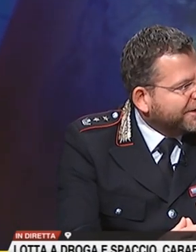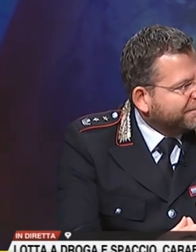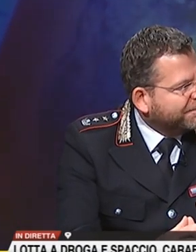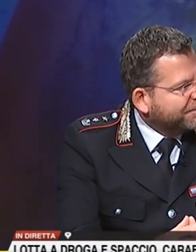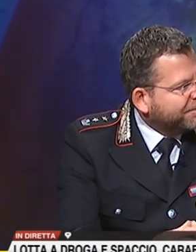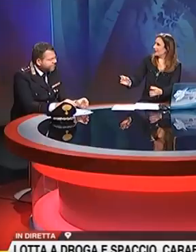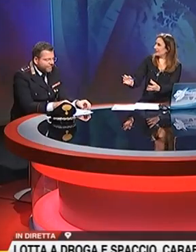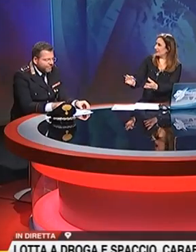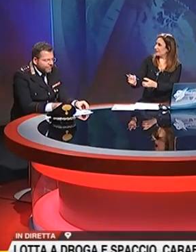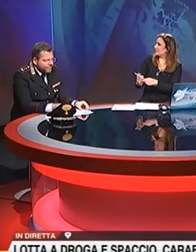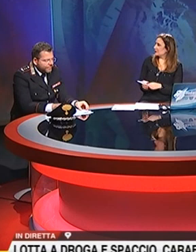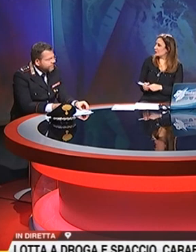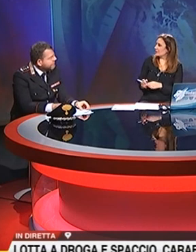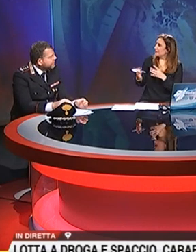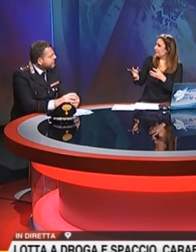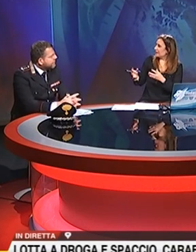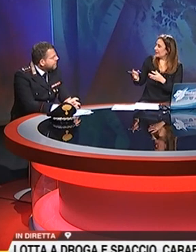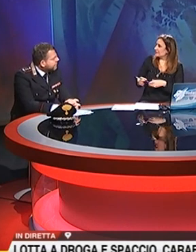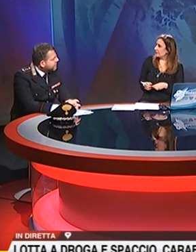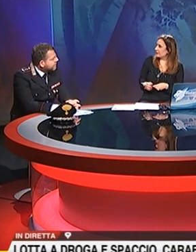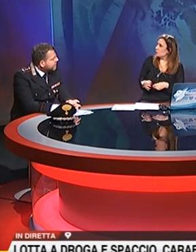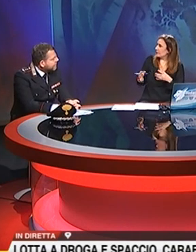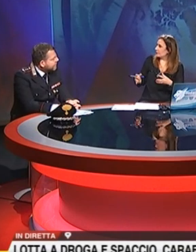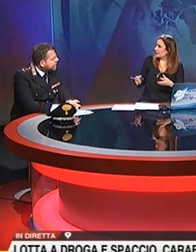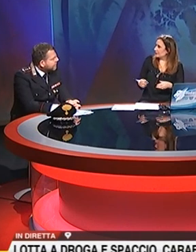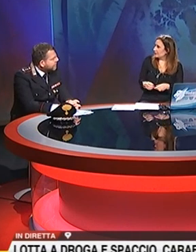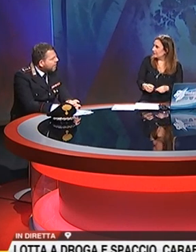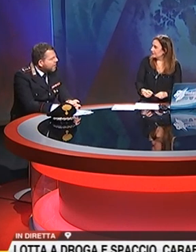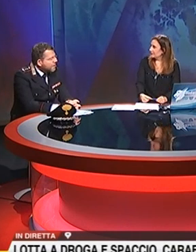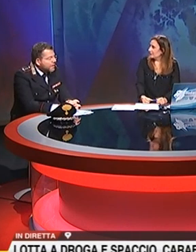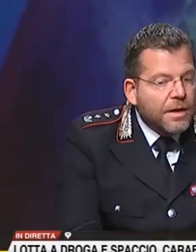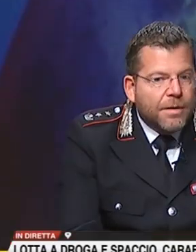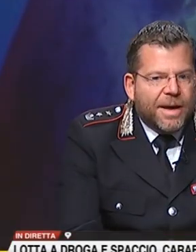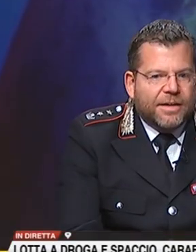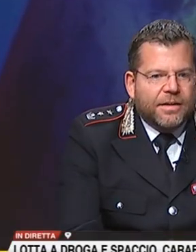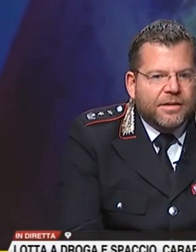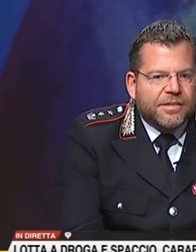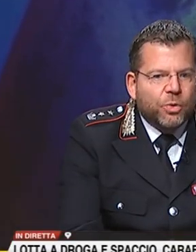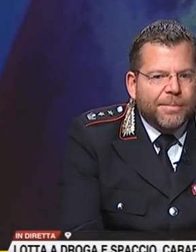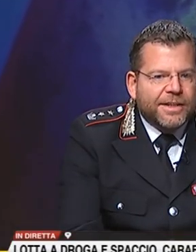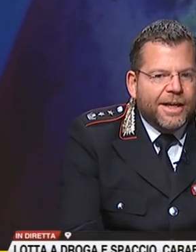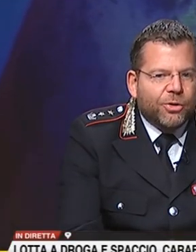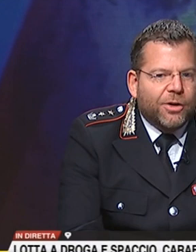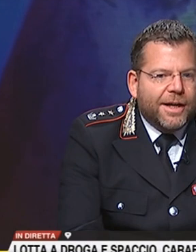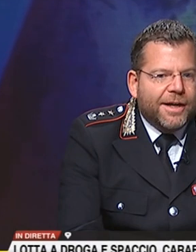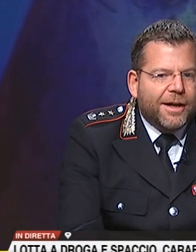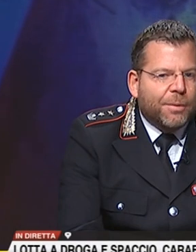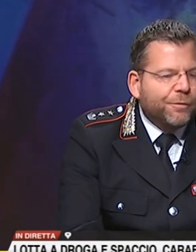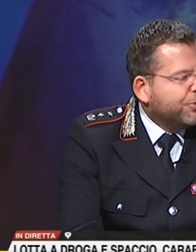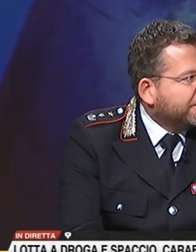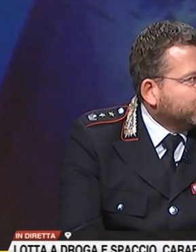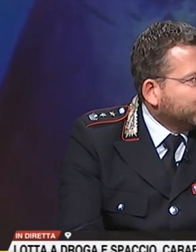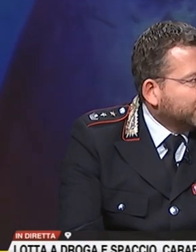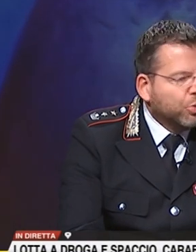200 anni. Poi mi verrebbe la domanda: che cosa significa essere un carabiniere? Beh, sicuramente, ecco, è